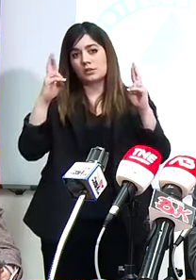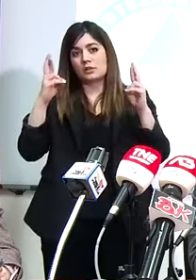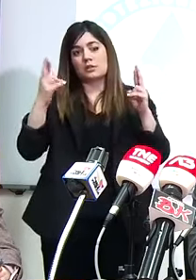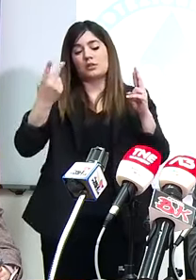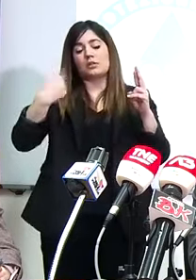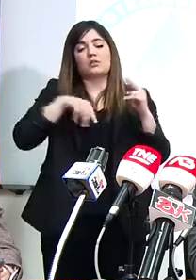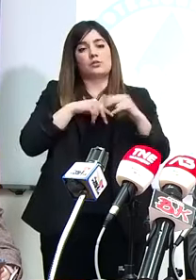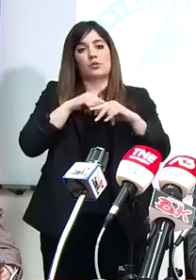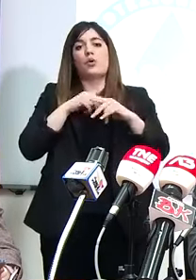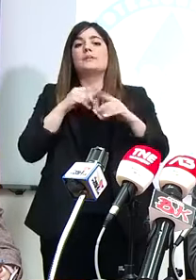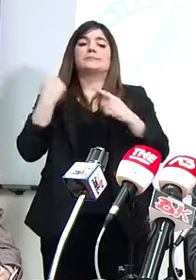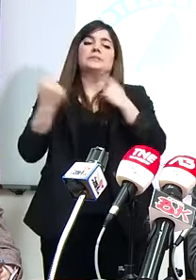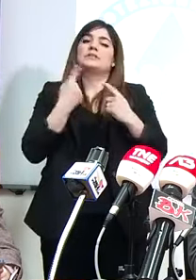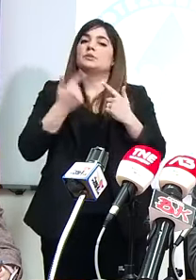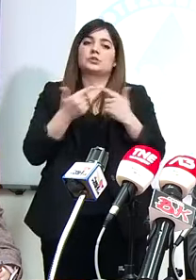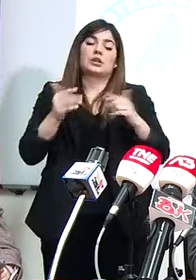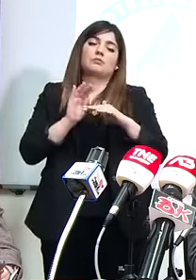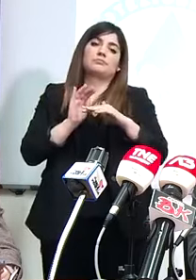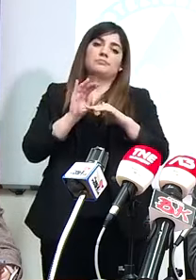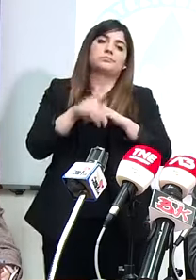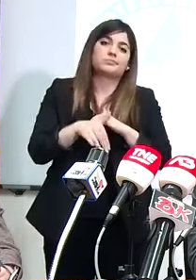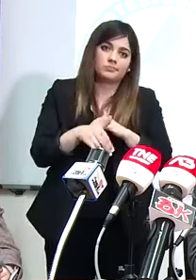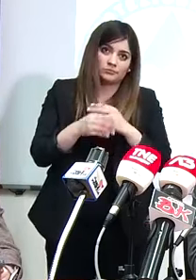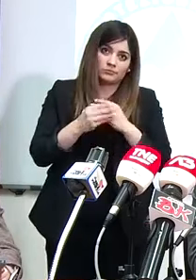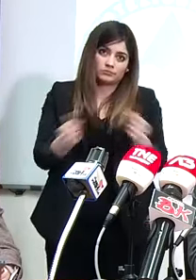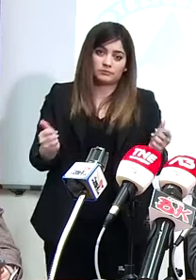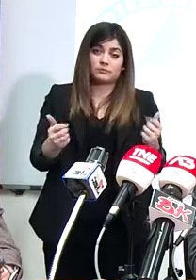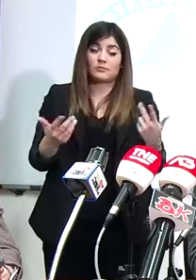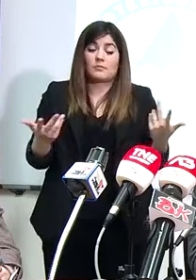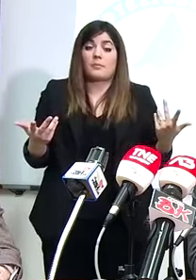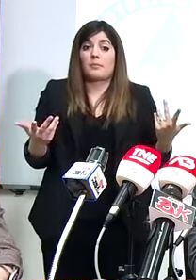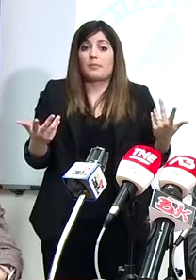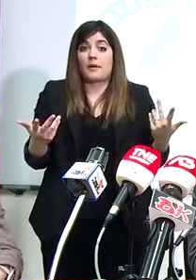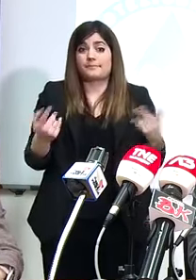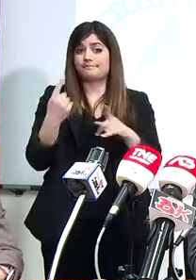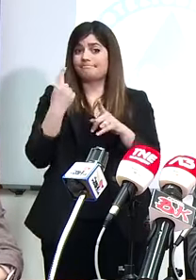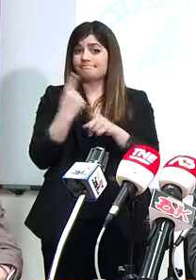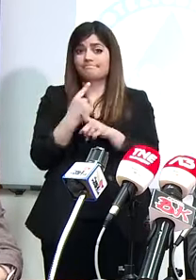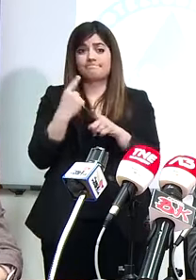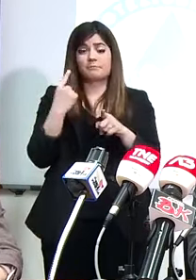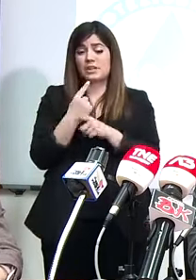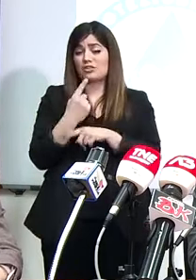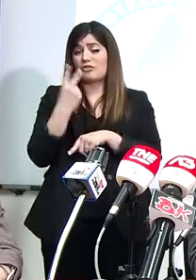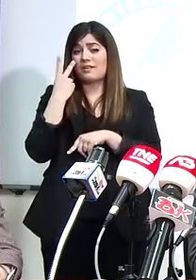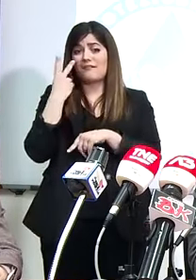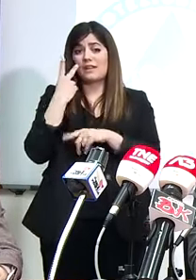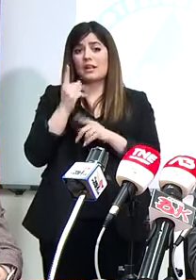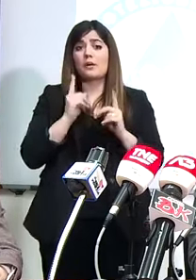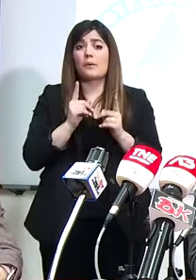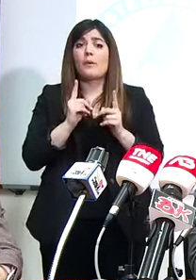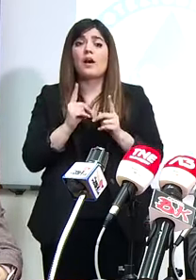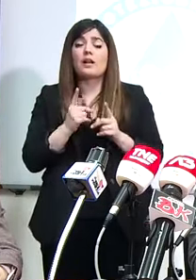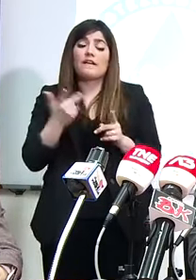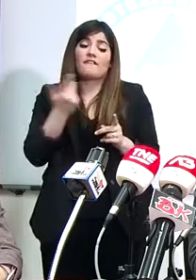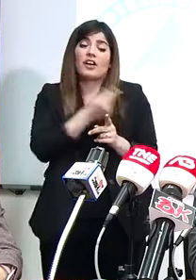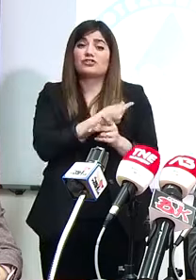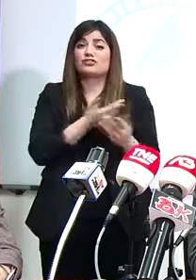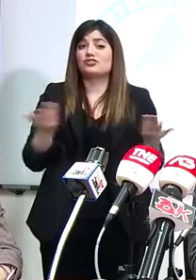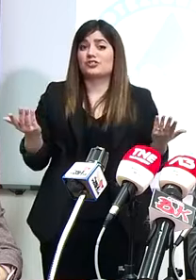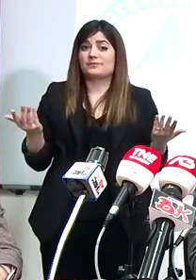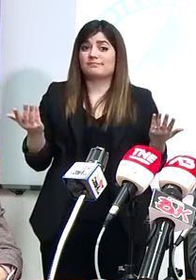fuori lo faremo ovviamente in rapporto anche al fatto che bisogna vedere quale sarà lo sforzo vaccinale perché i